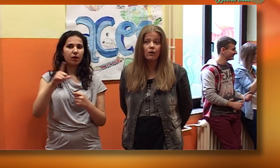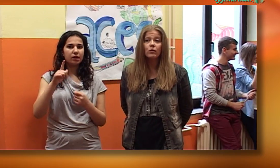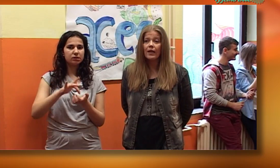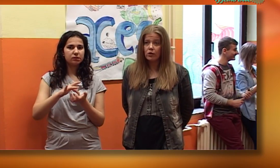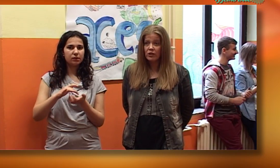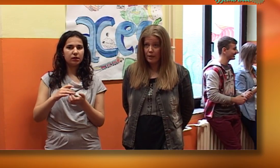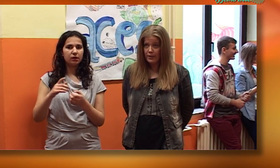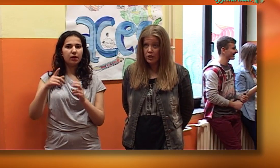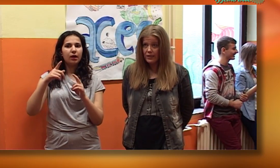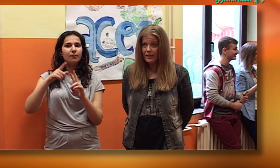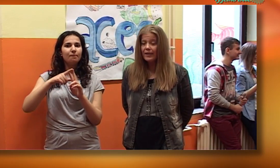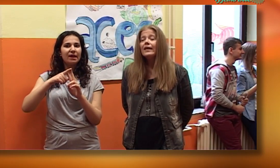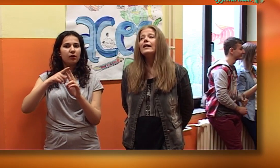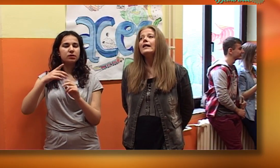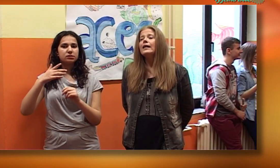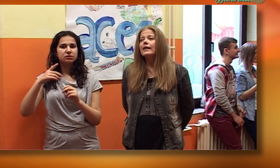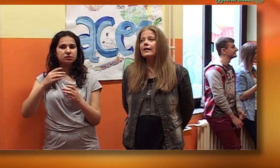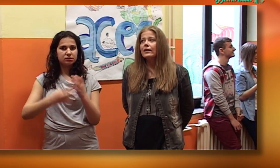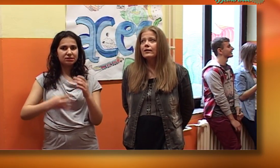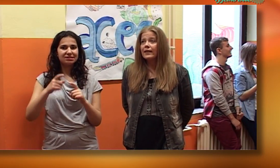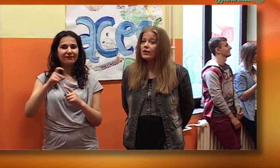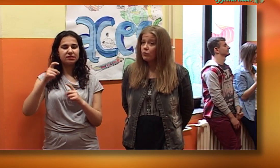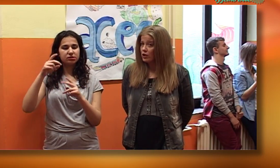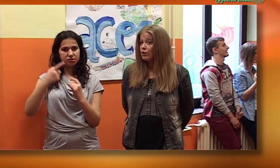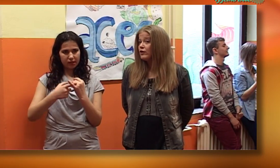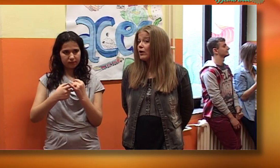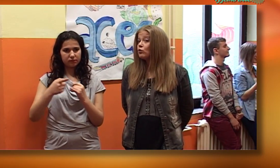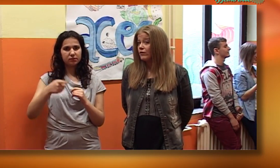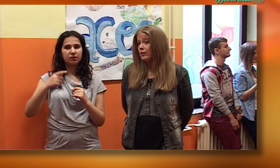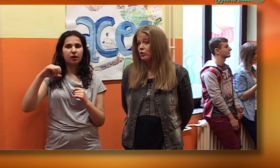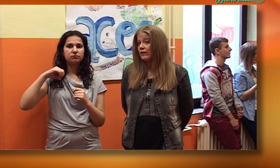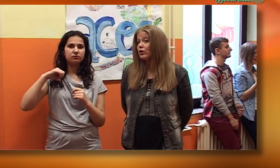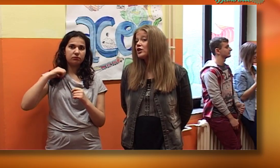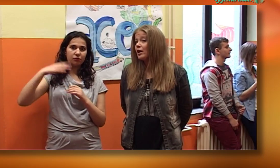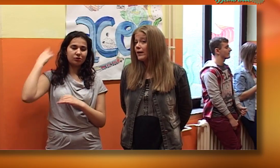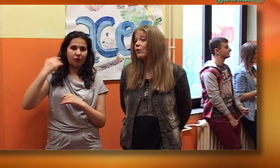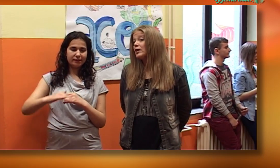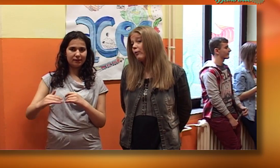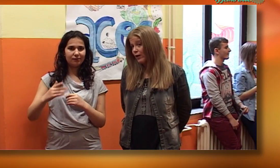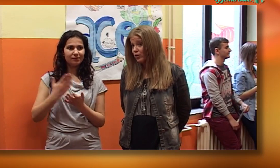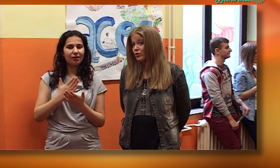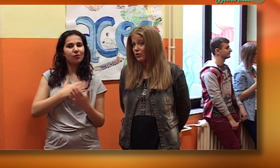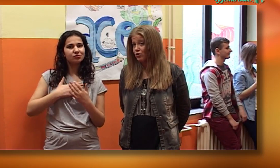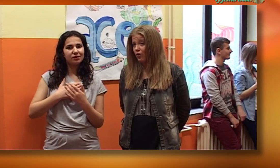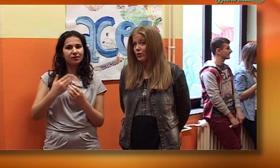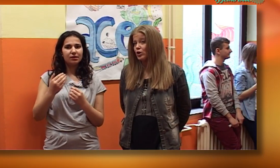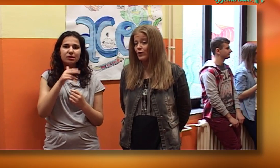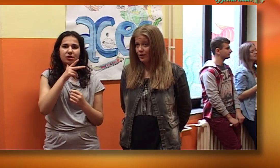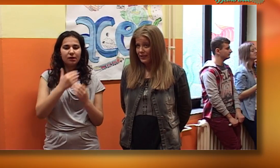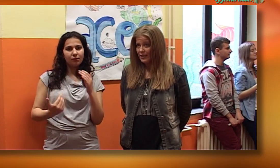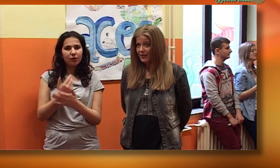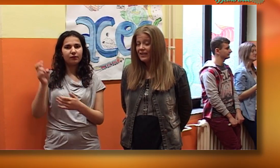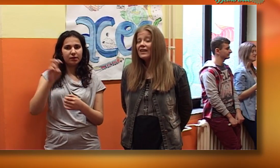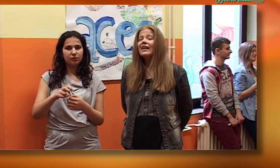sa pedagogom Slavicom Čarapić. Ta deca su prošle godine već bila oduševljena, pa su jedva dočekala priliku da ponovo dođu u našu školu i da